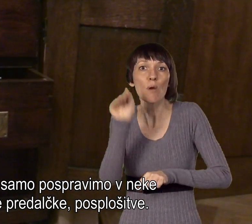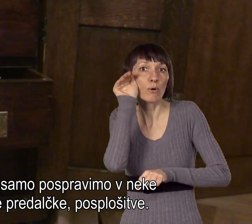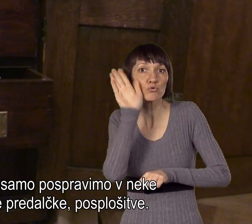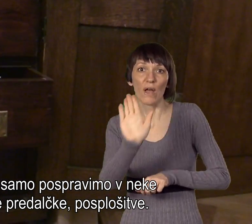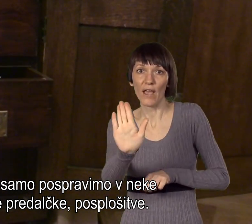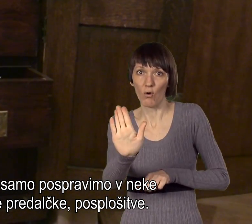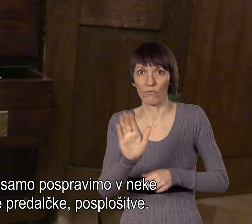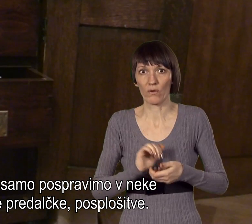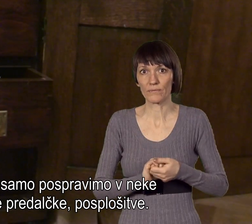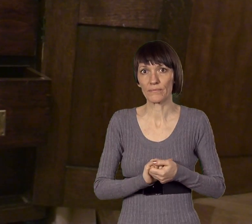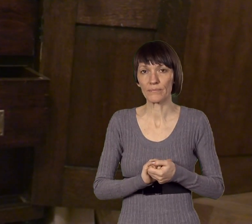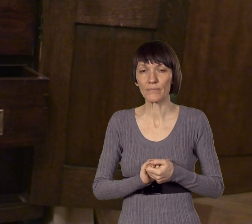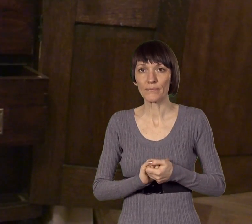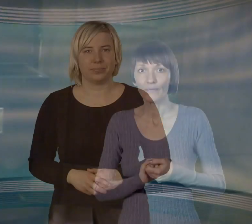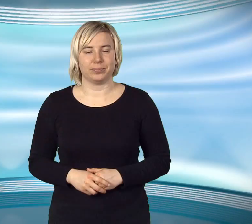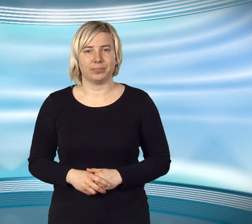posplošitve.